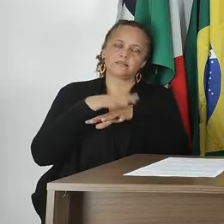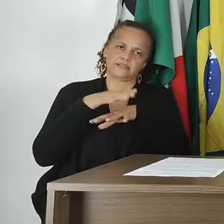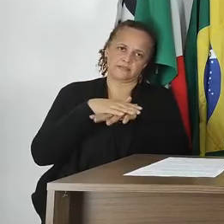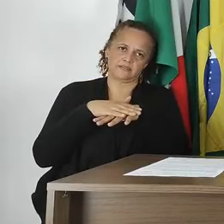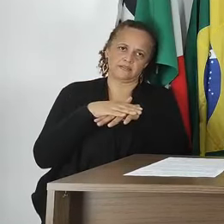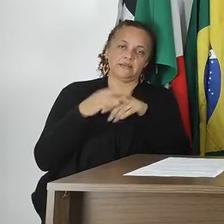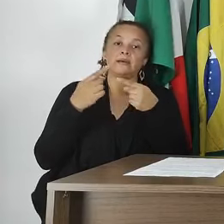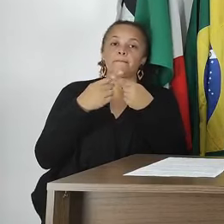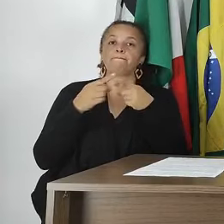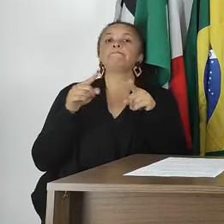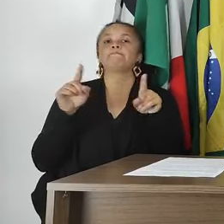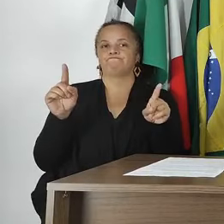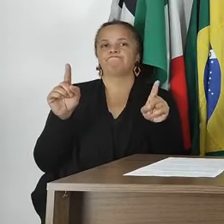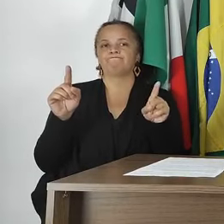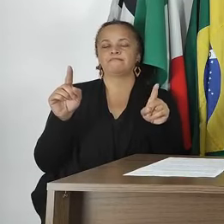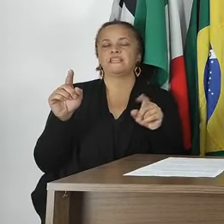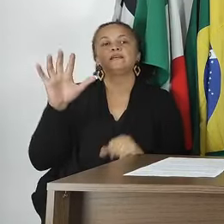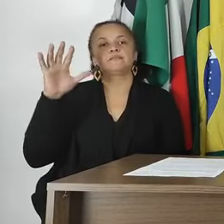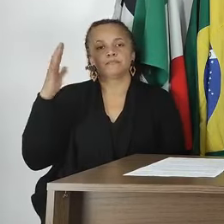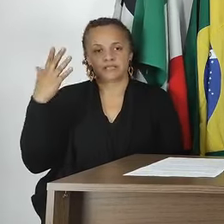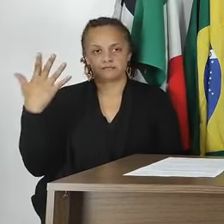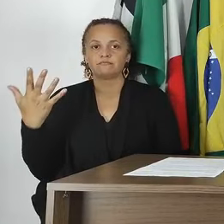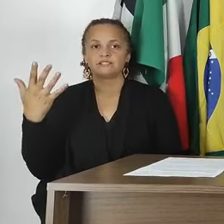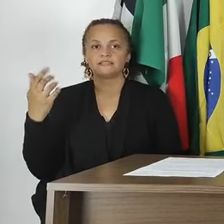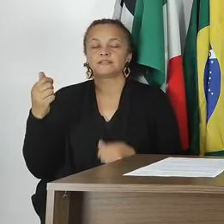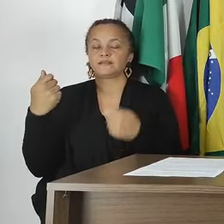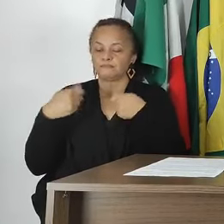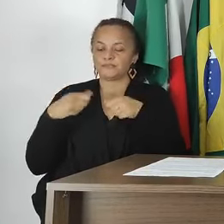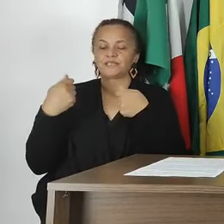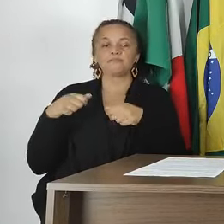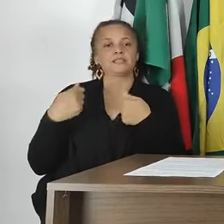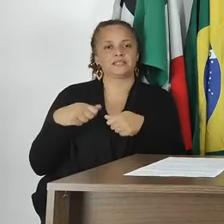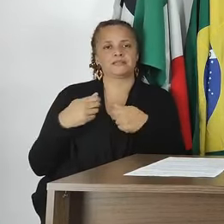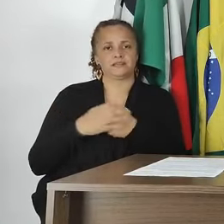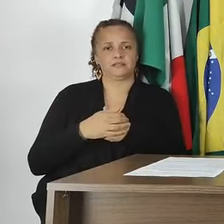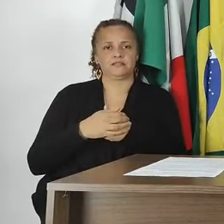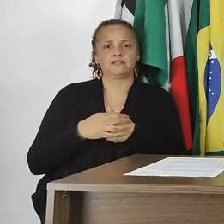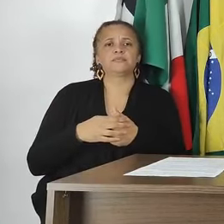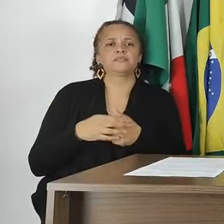isso acontecer, nós temos que fazer o quê? Primeiramente,